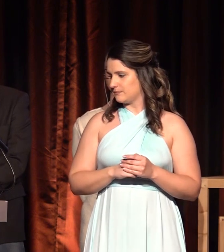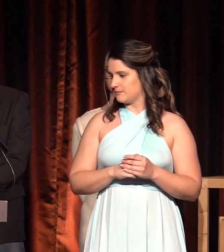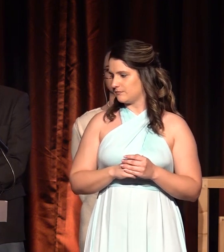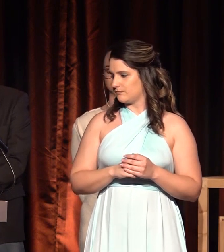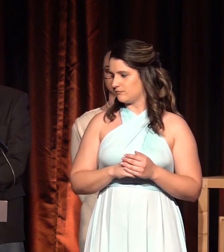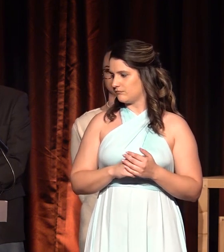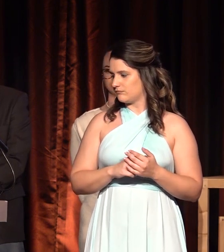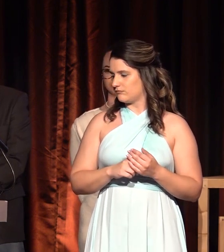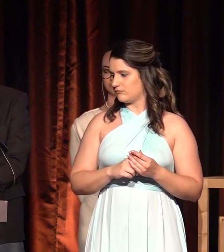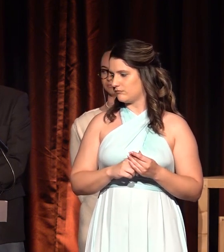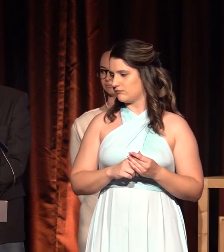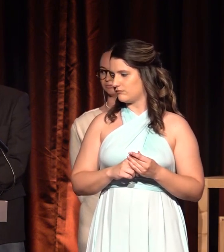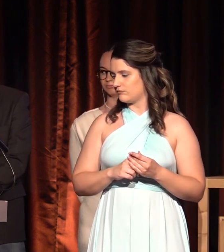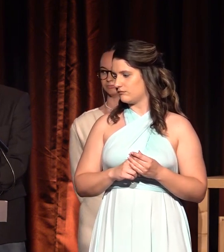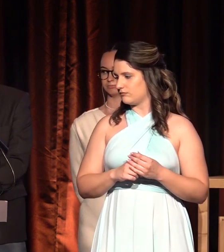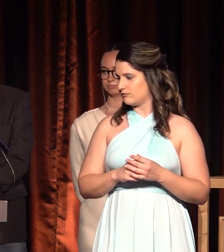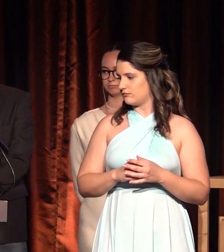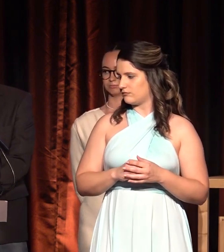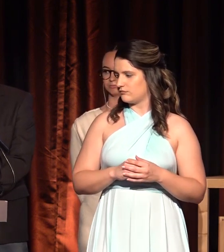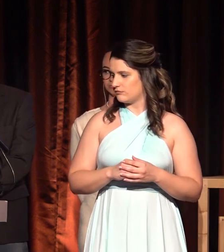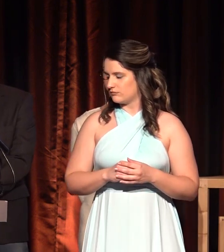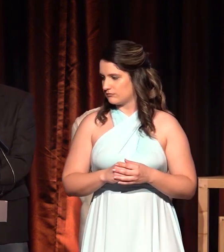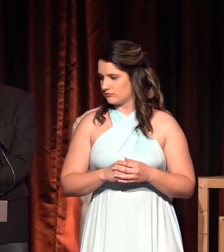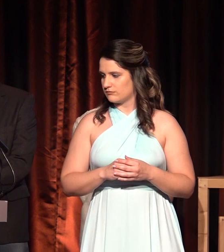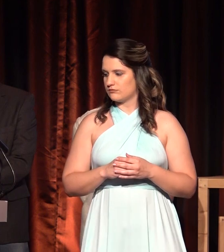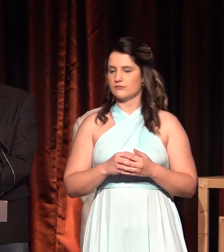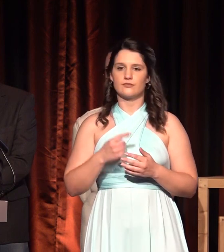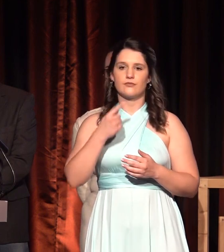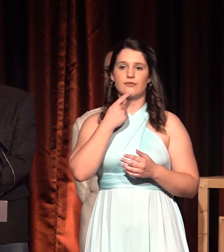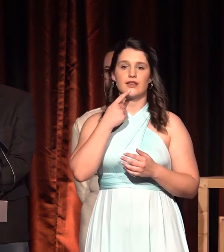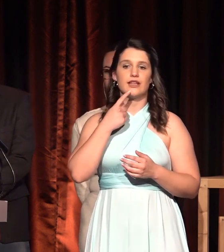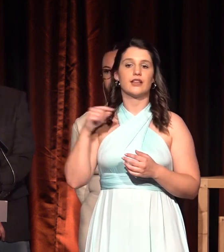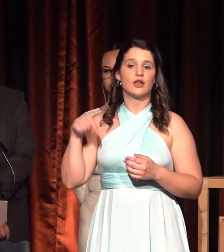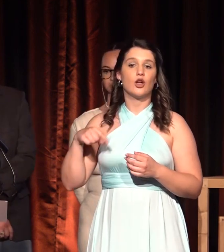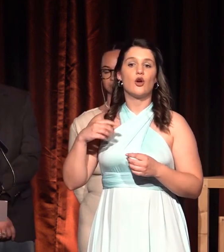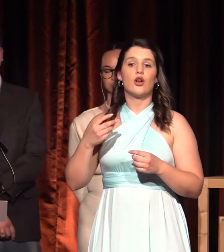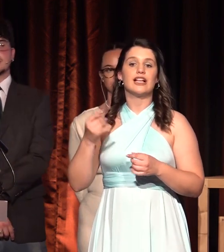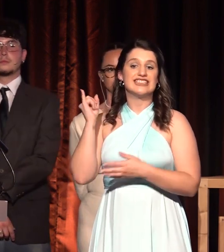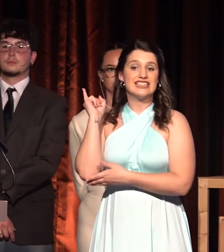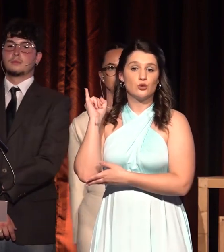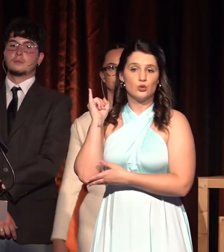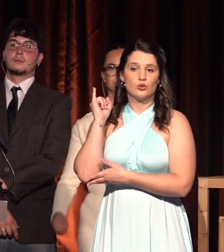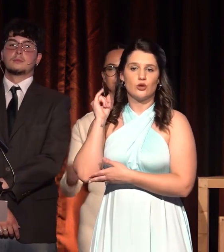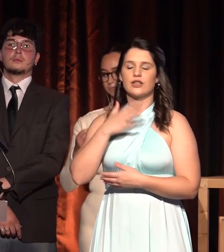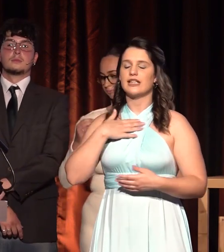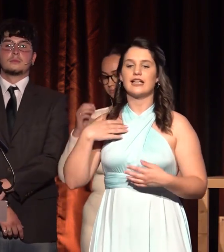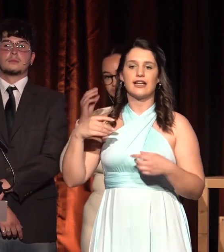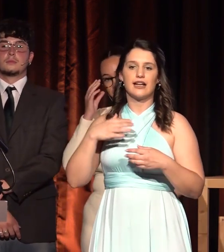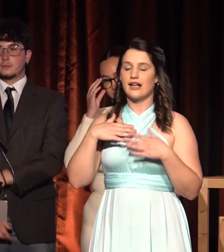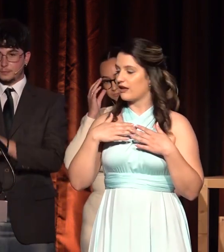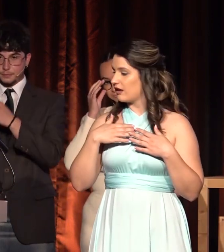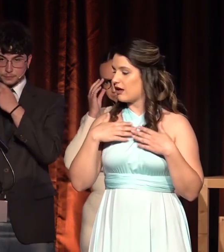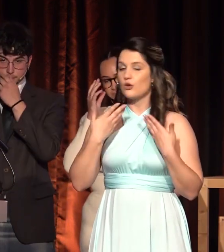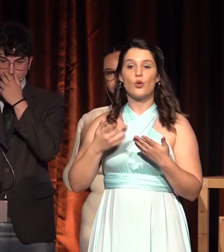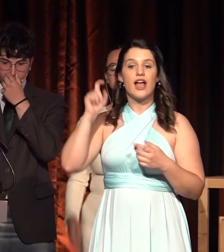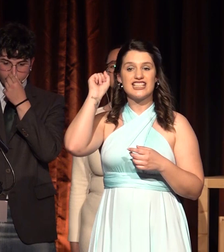Perquè la nostra missió com a centre de formació professional és la formació professional, però